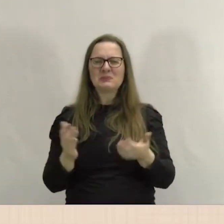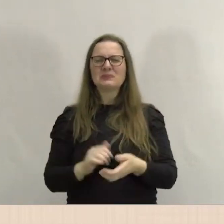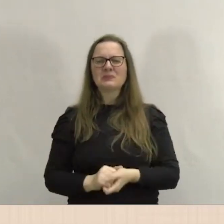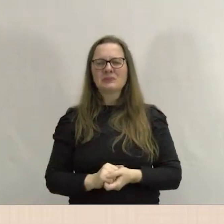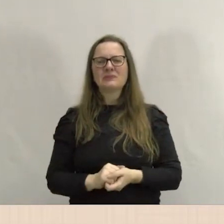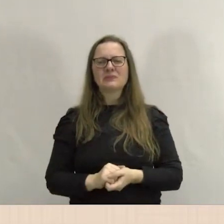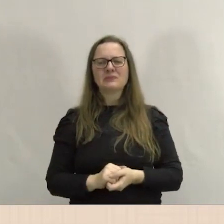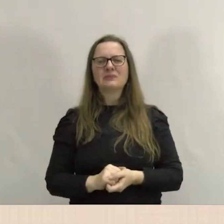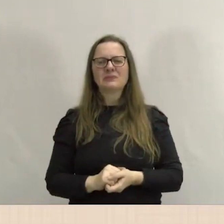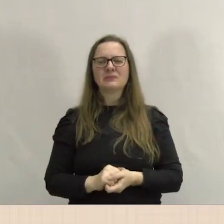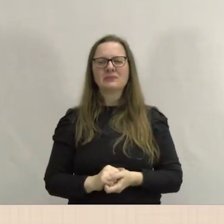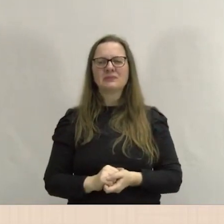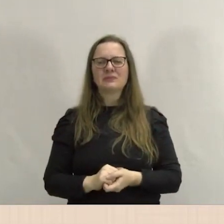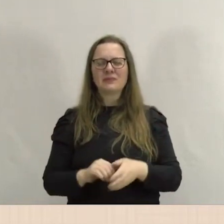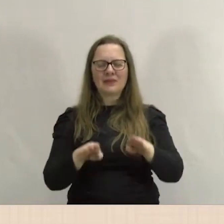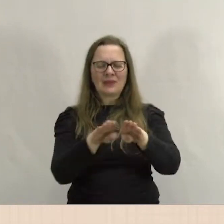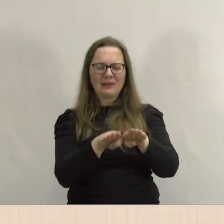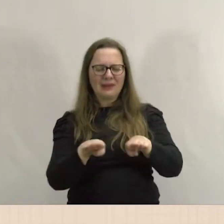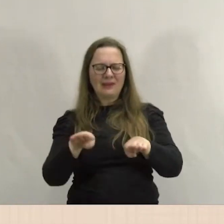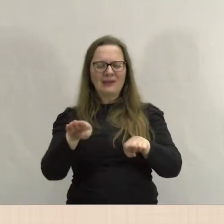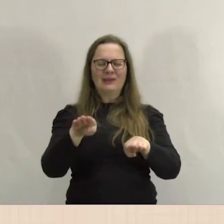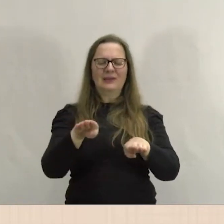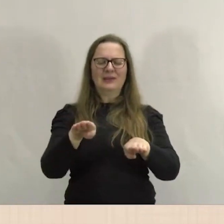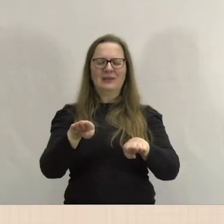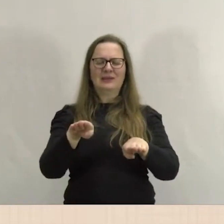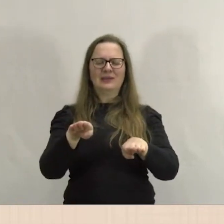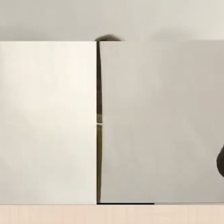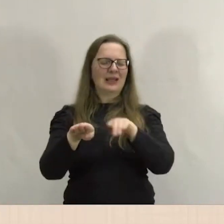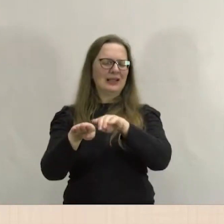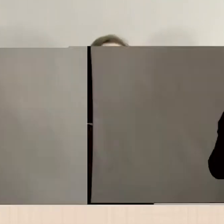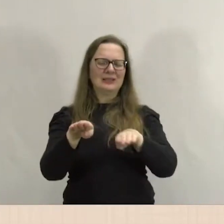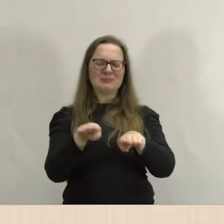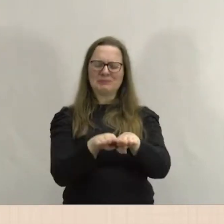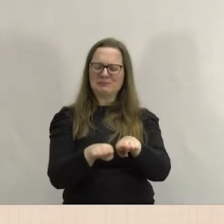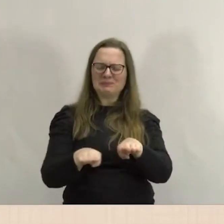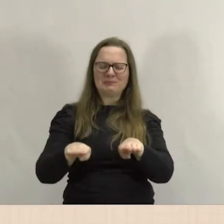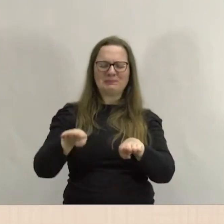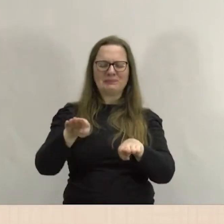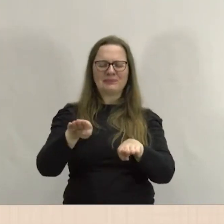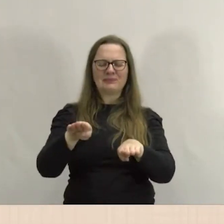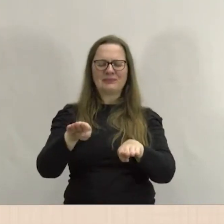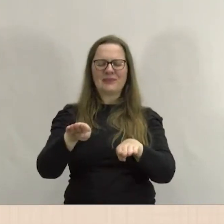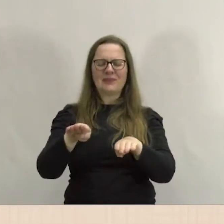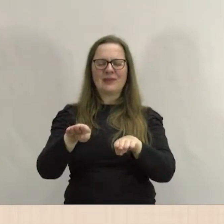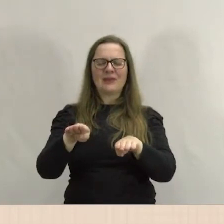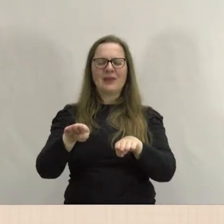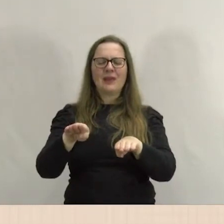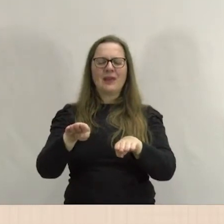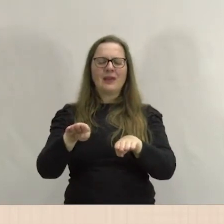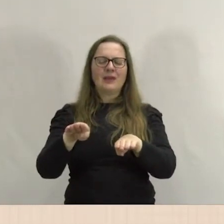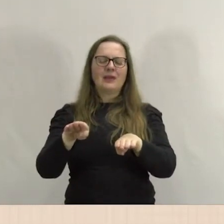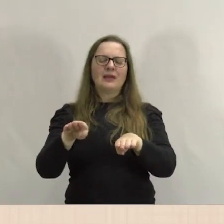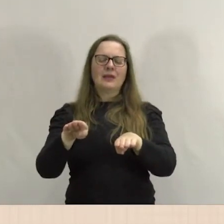entre bispos e presbíteros deu início ao clericalismo, clero e leigos.